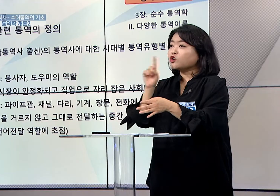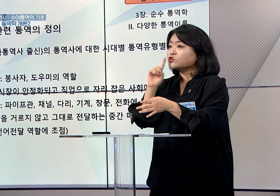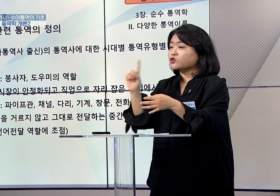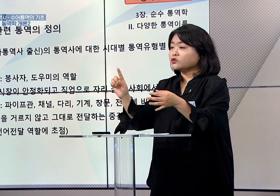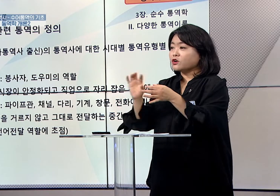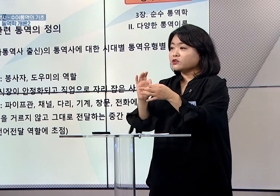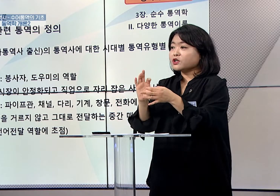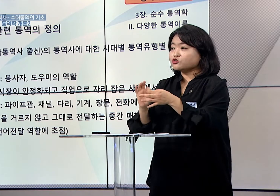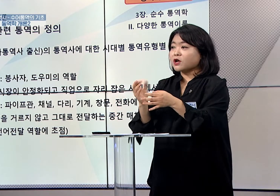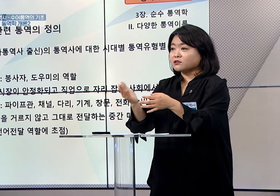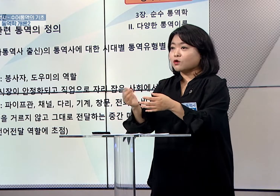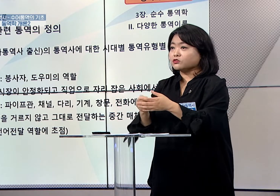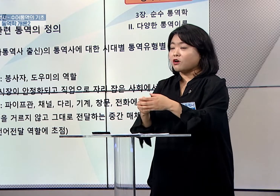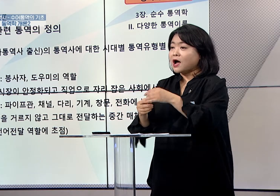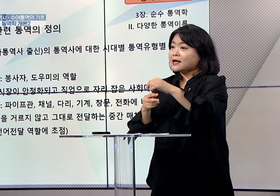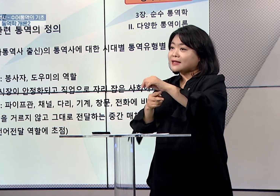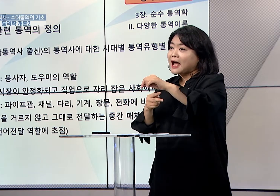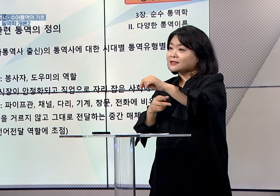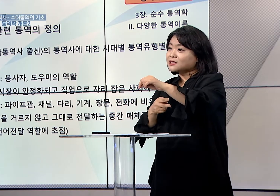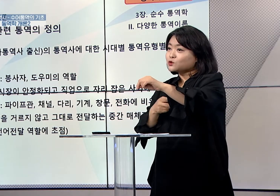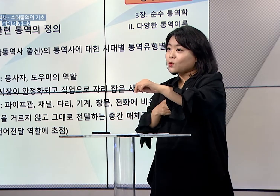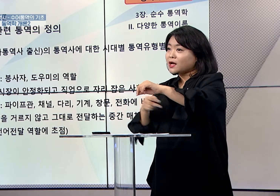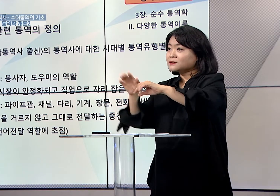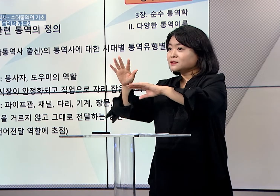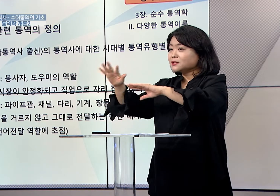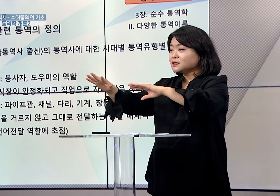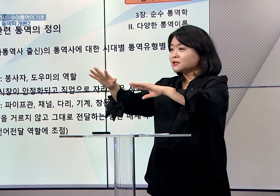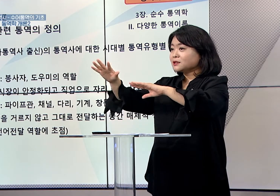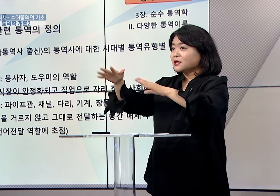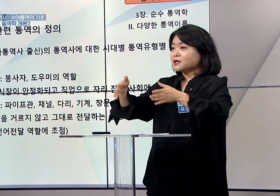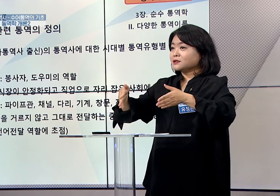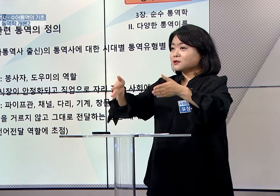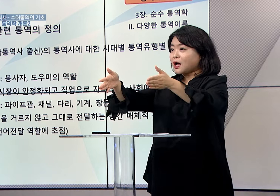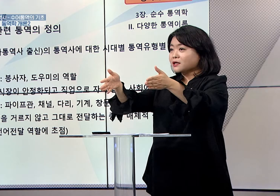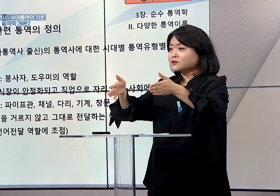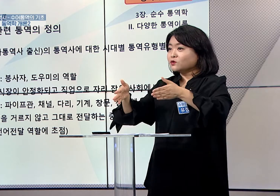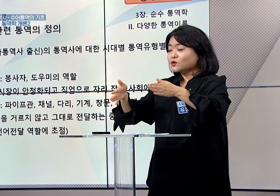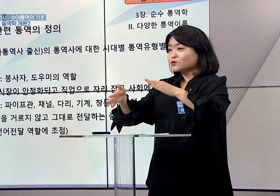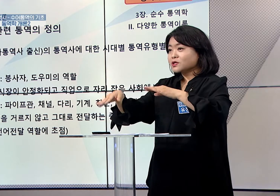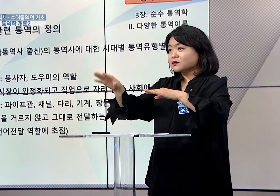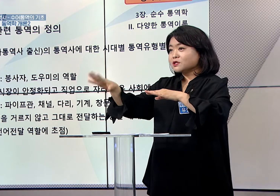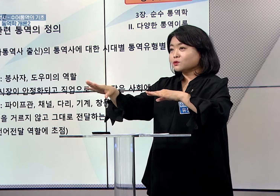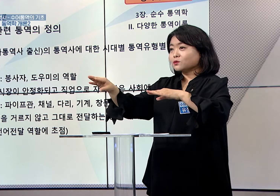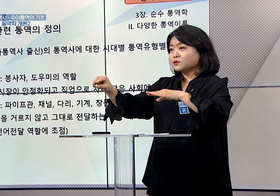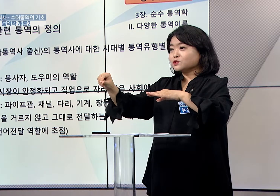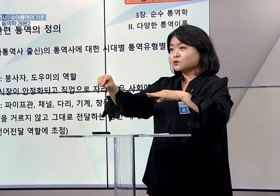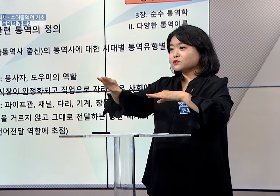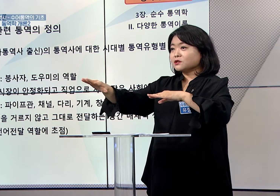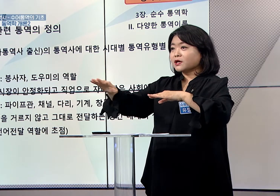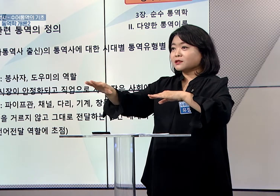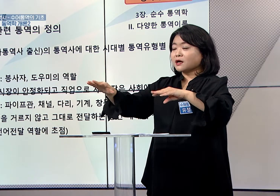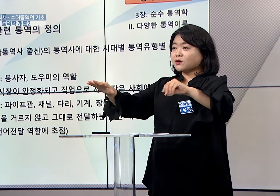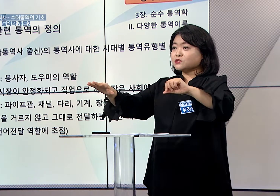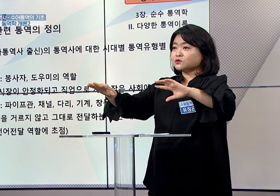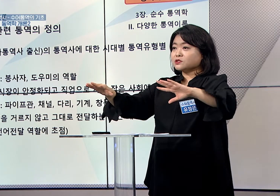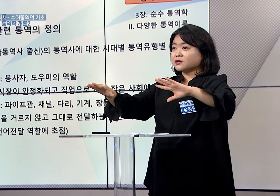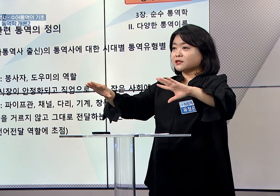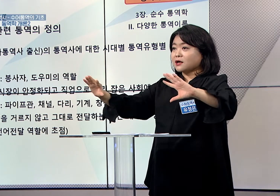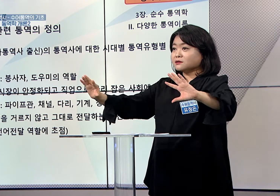언어로 연결해 주라는 거고요. 다리 또한 이 강을 건너기 위해서 이쪽 지역의 땅과 이쪽 지역의 땅을